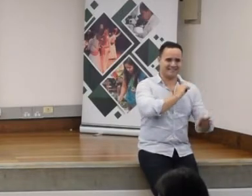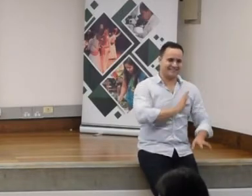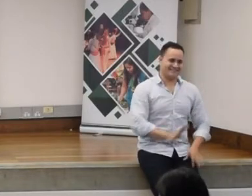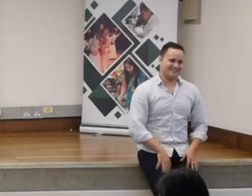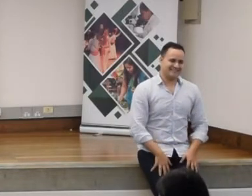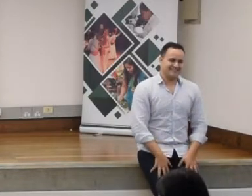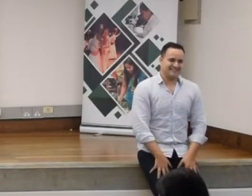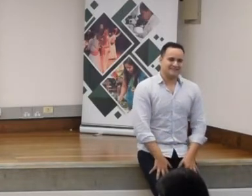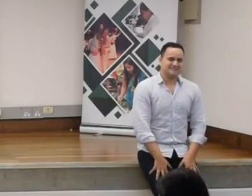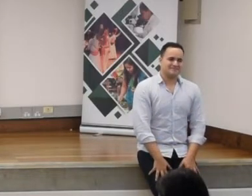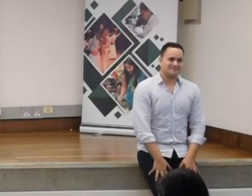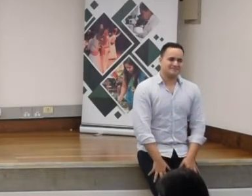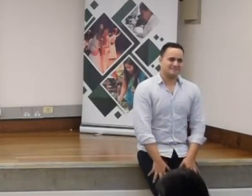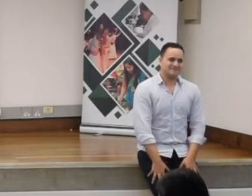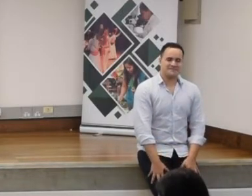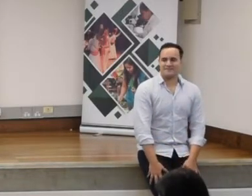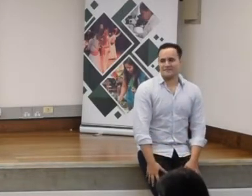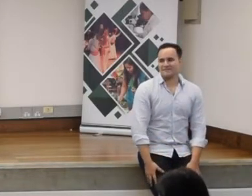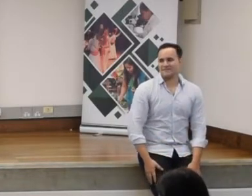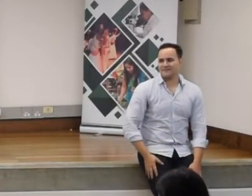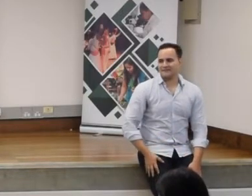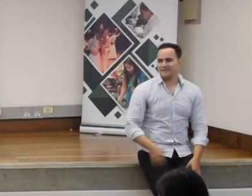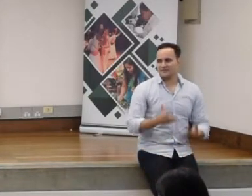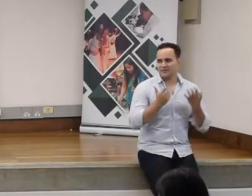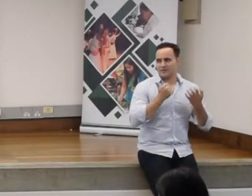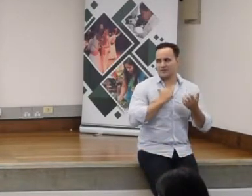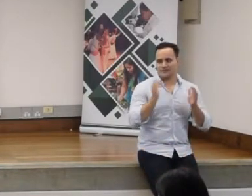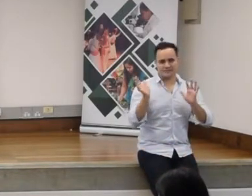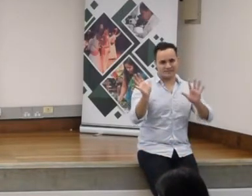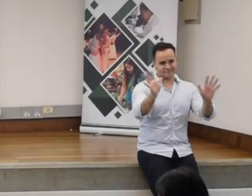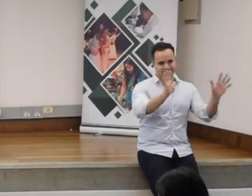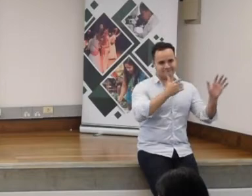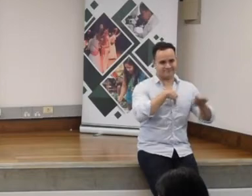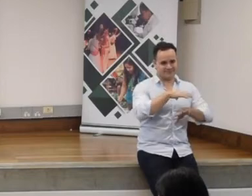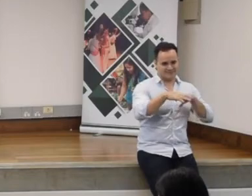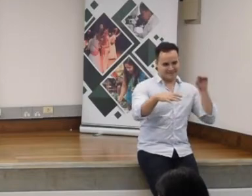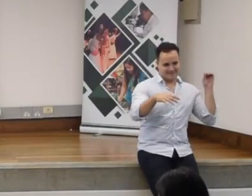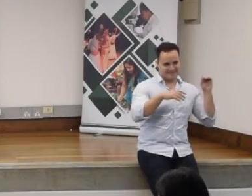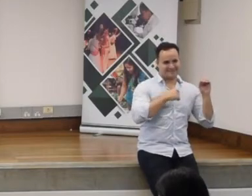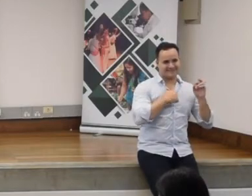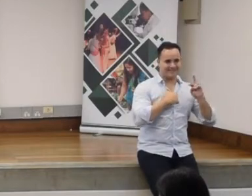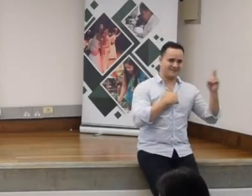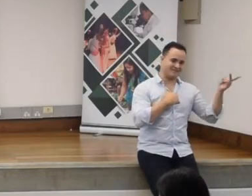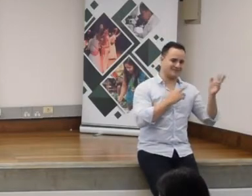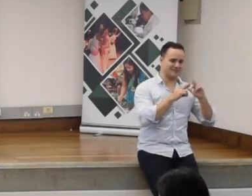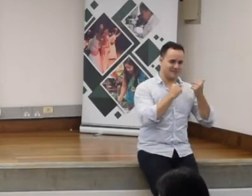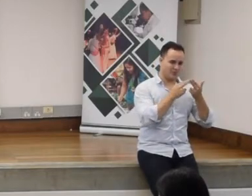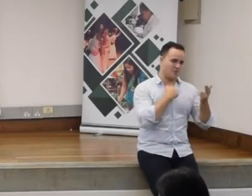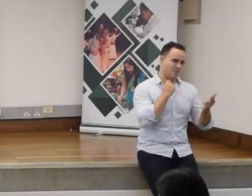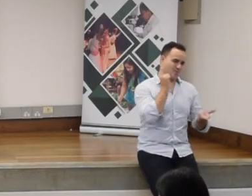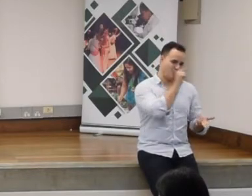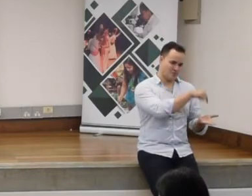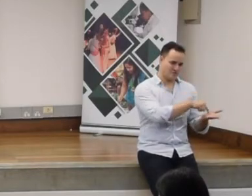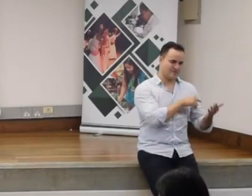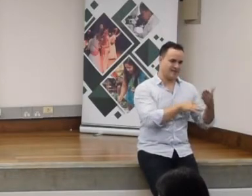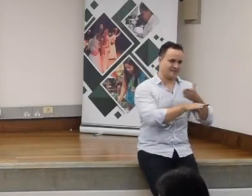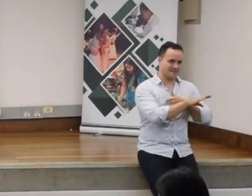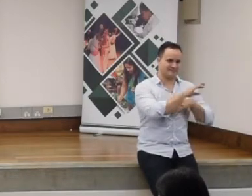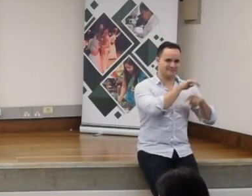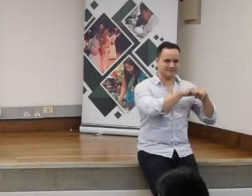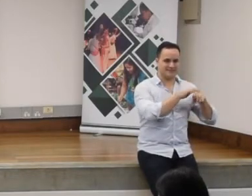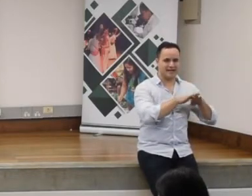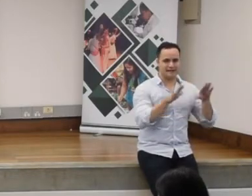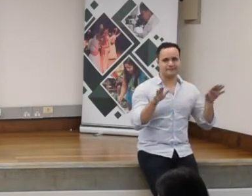Sí, yo me despido, los dejo aquí trabajando, me debo asistir a otra reunión programada.